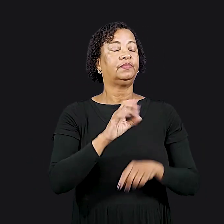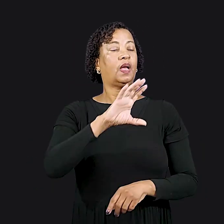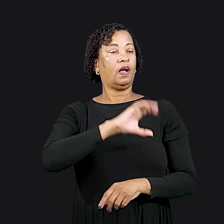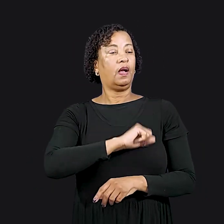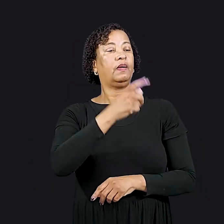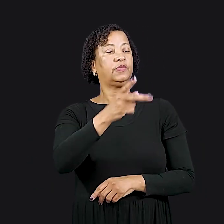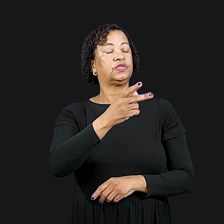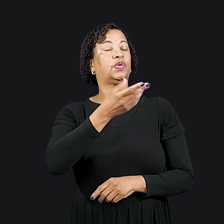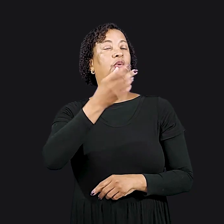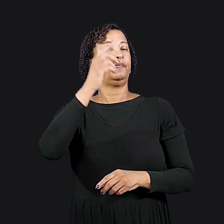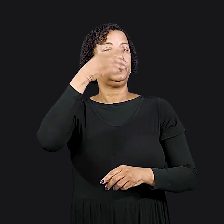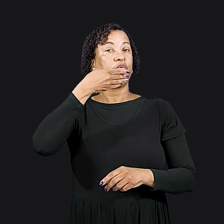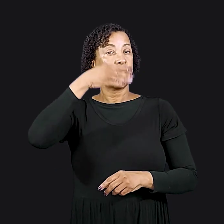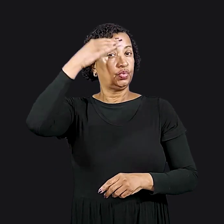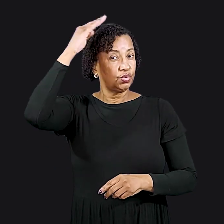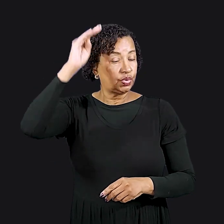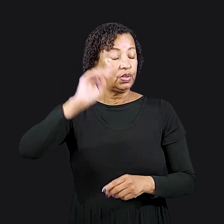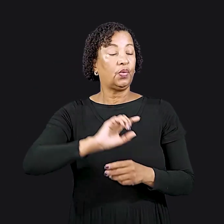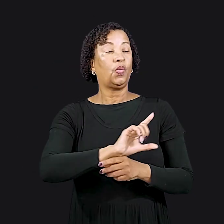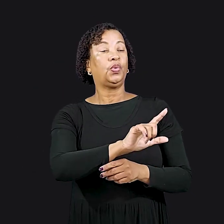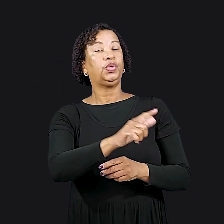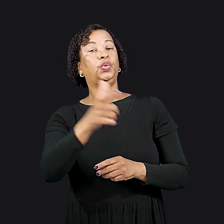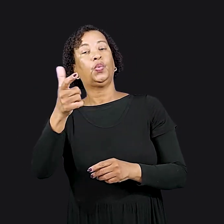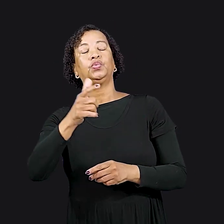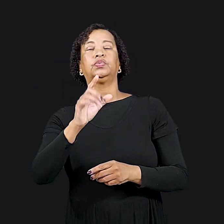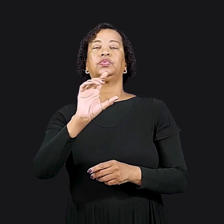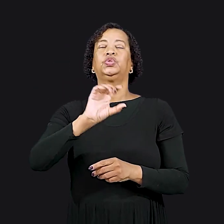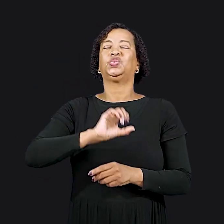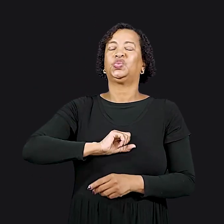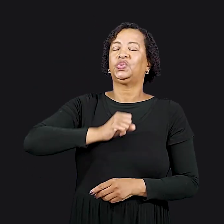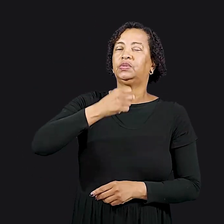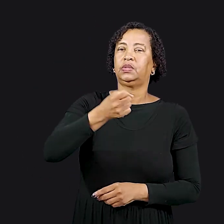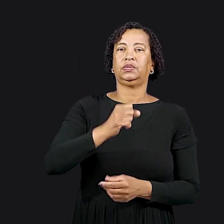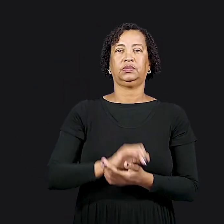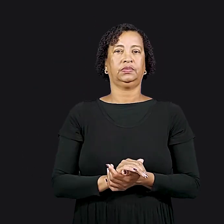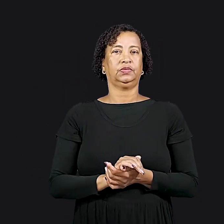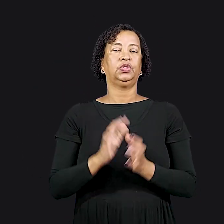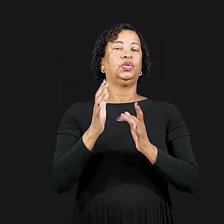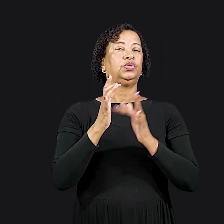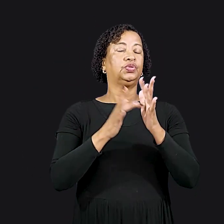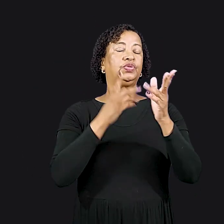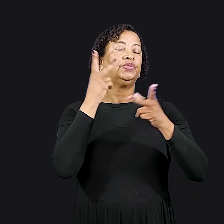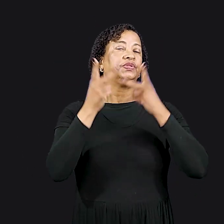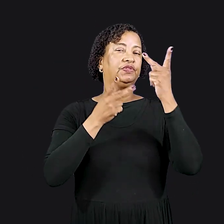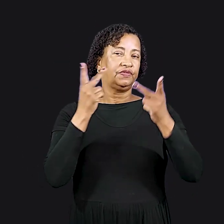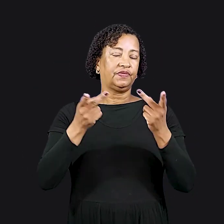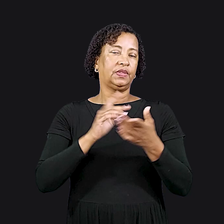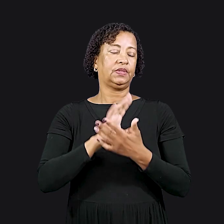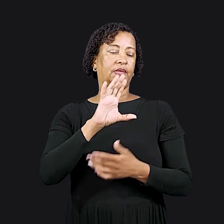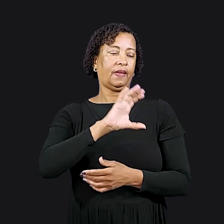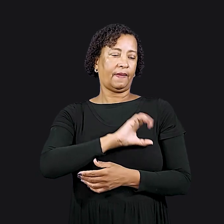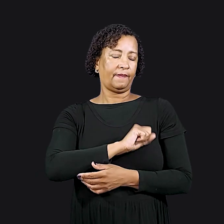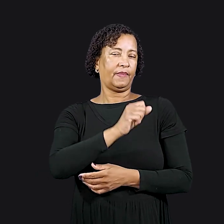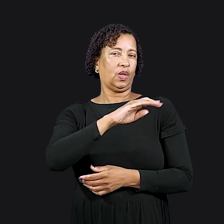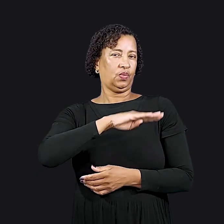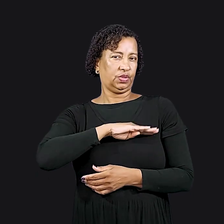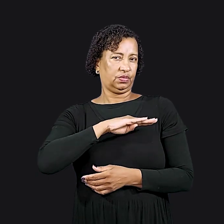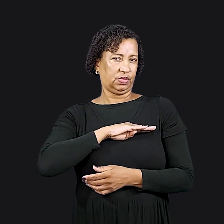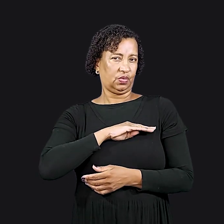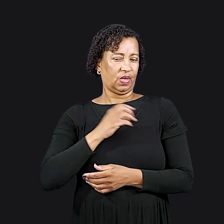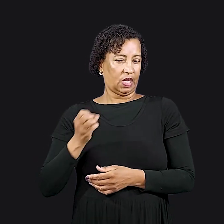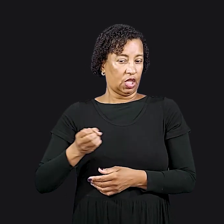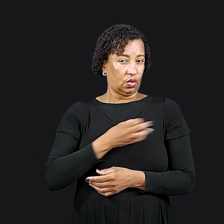judeu e odeie todo o resto. O conceito de Jesus de amar o seu inimigo não é novo, nem surgiu apenas no Sermão